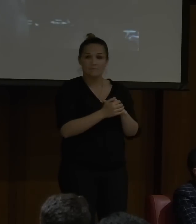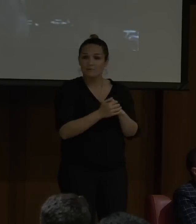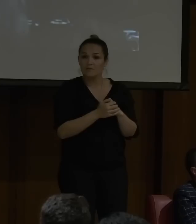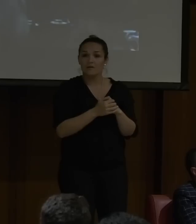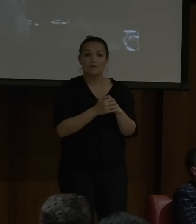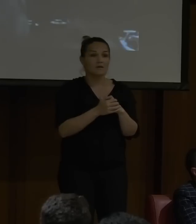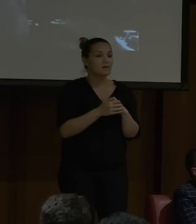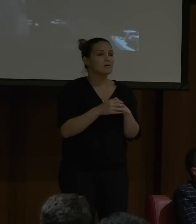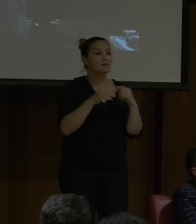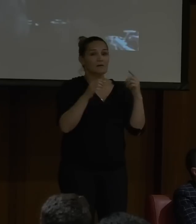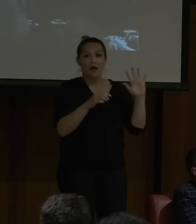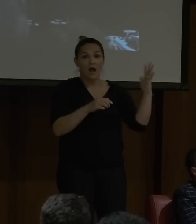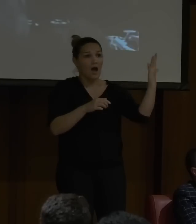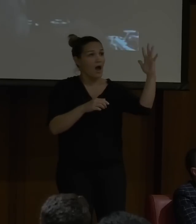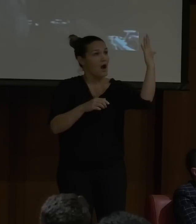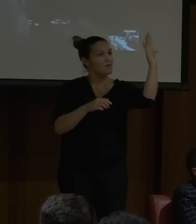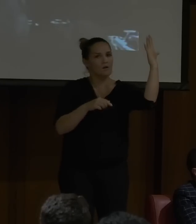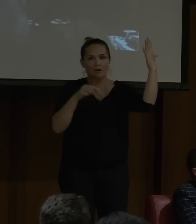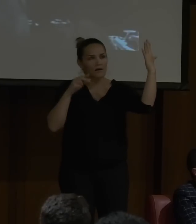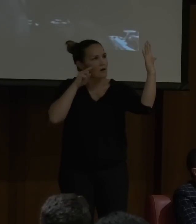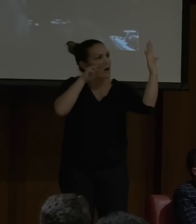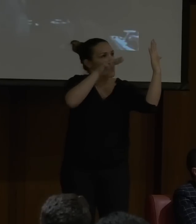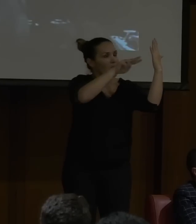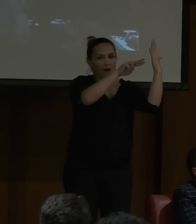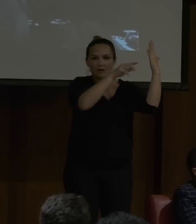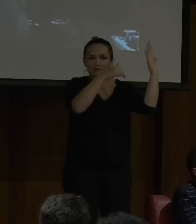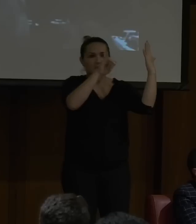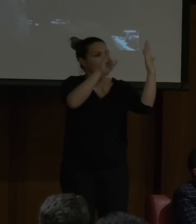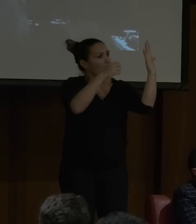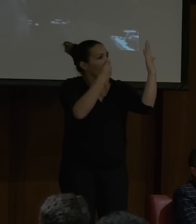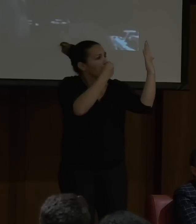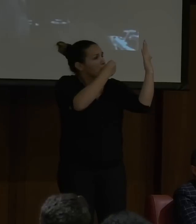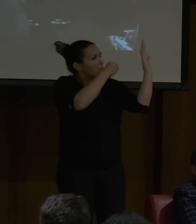si yo consigo el árbol que yo quiero, de sombrío,